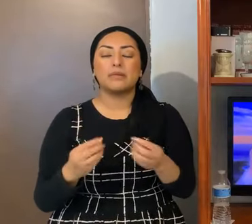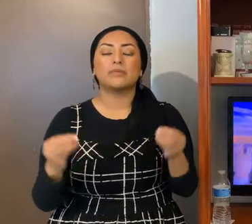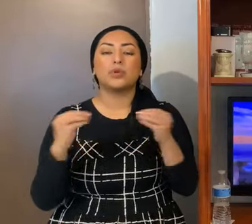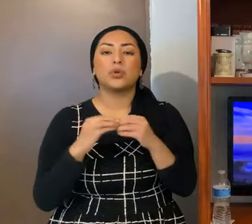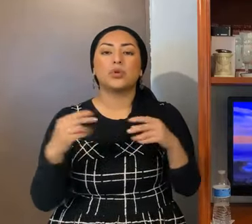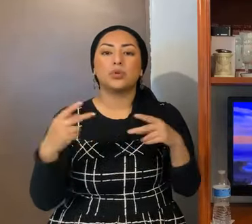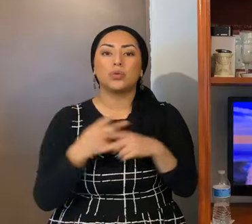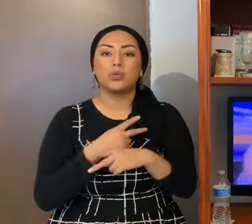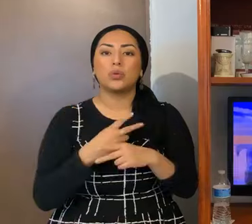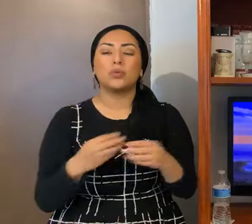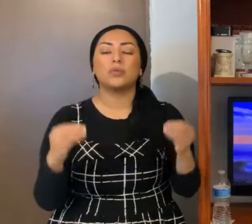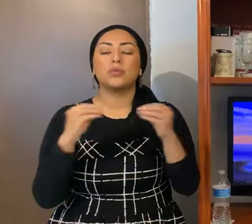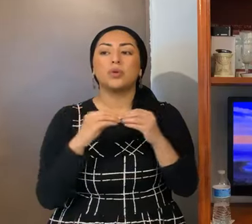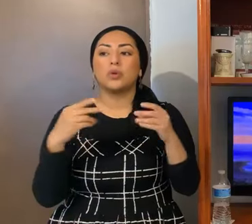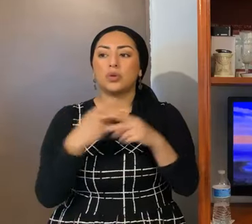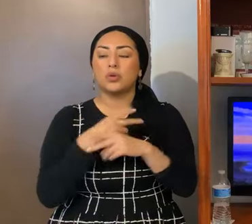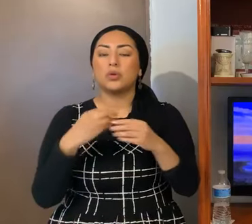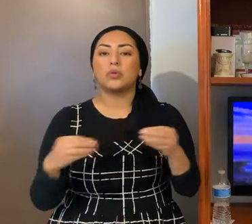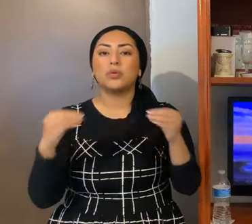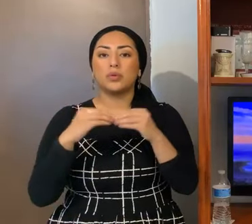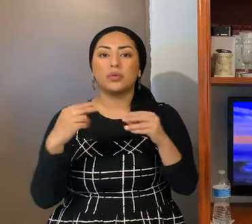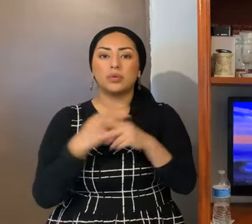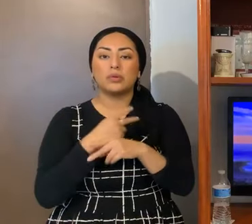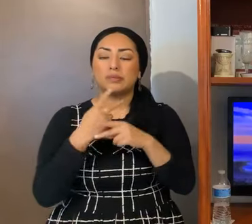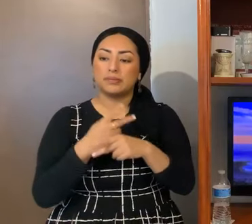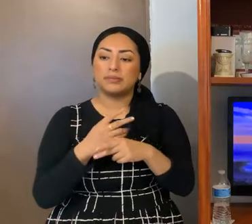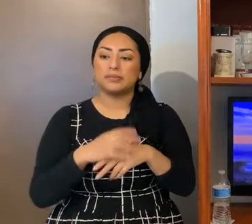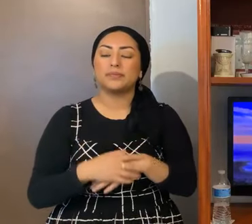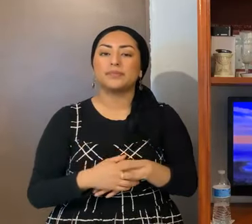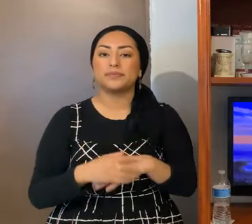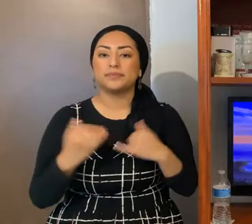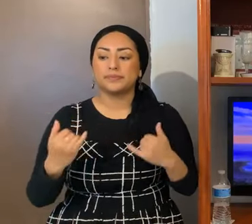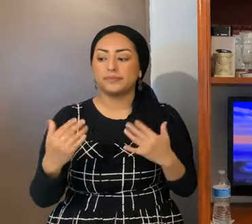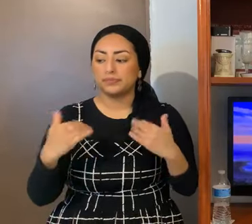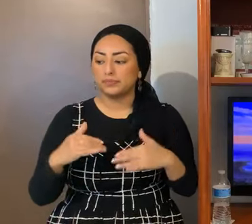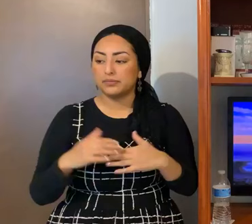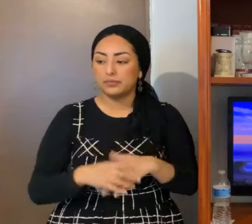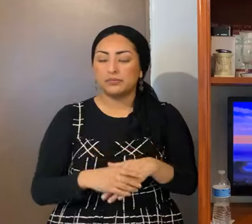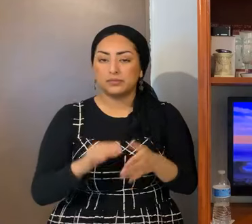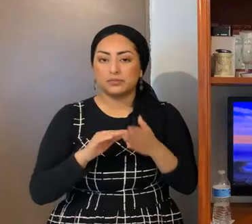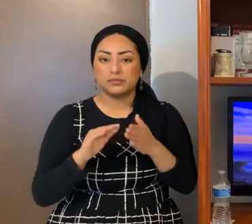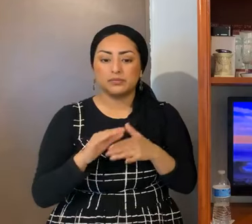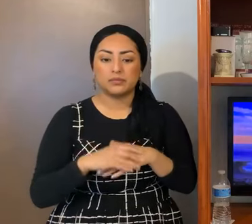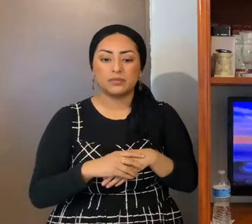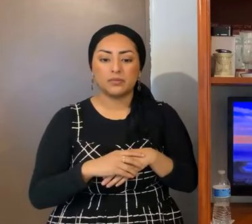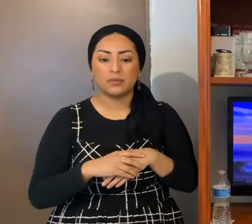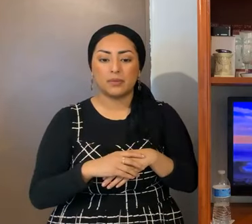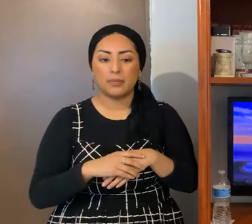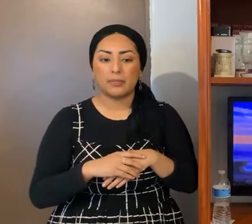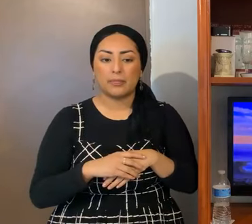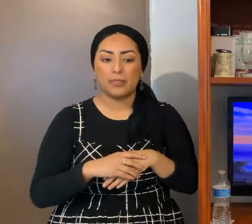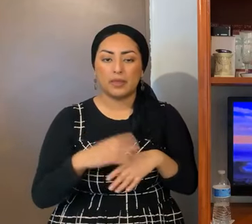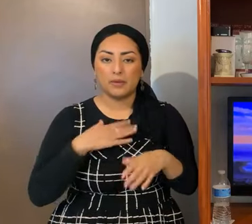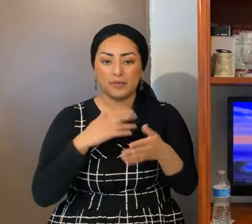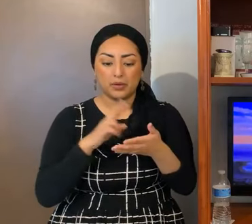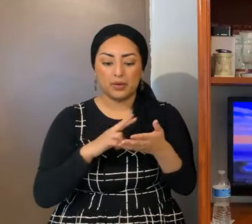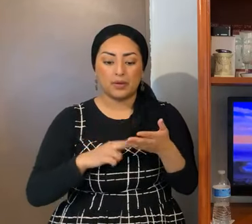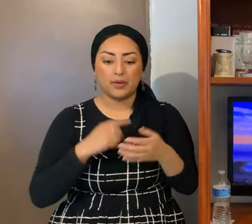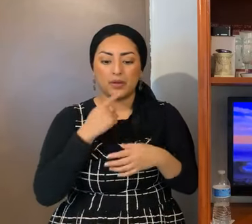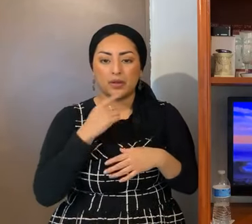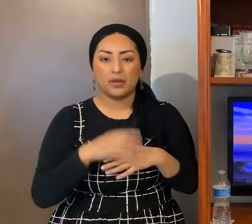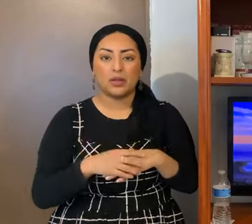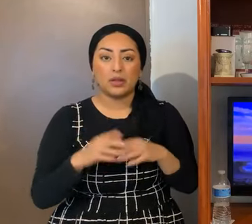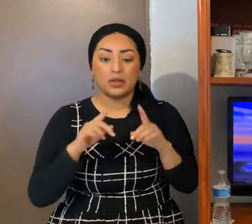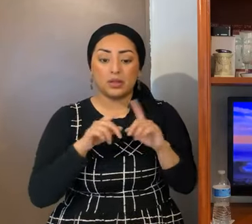más terribles, más terribles, más terribles. Ahora, permítame leerles esto. Dice,